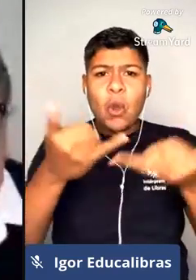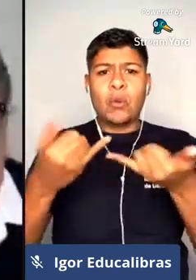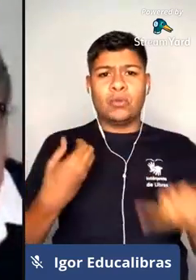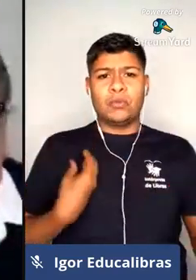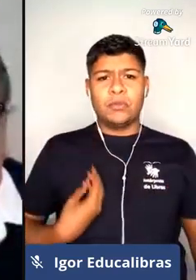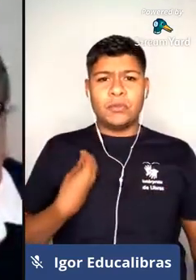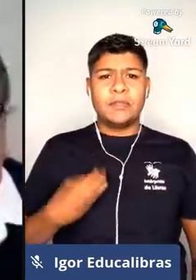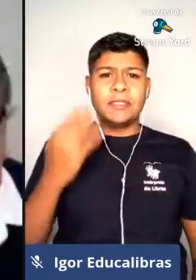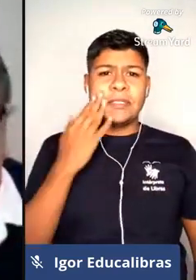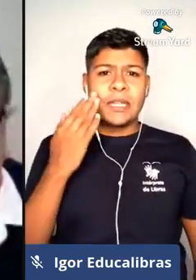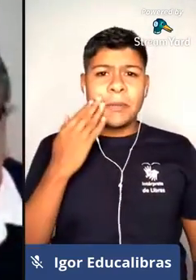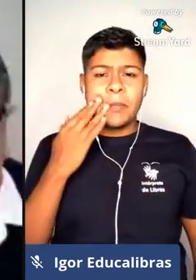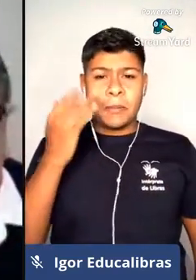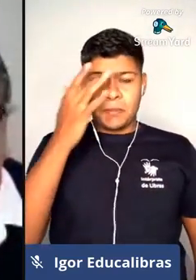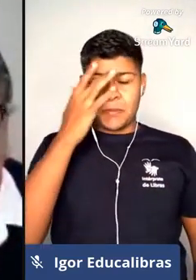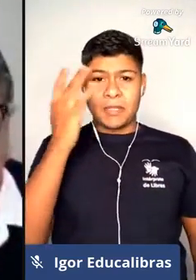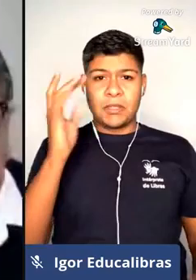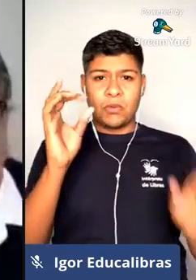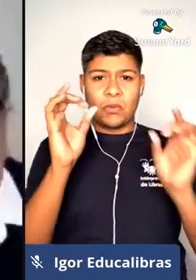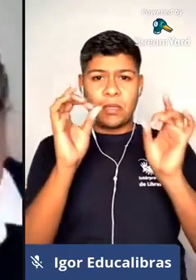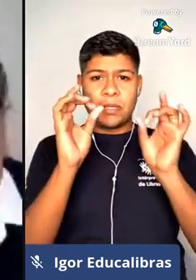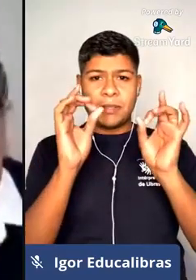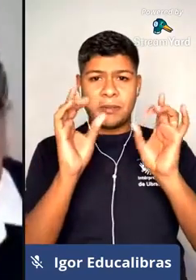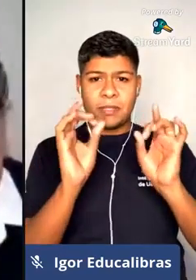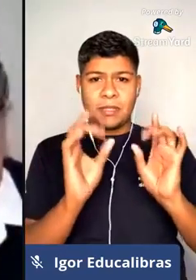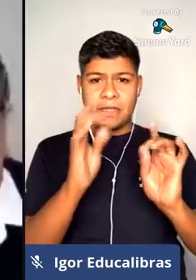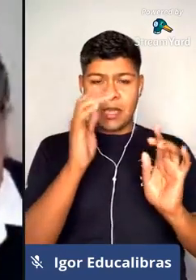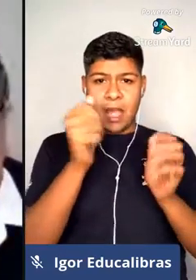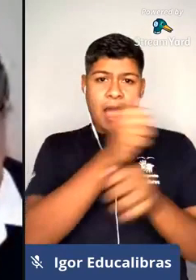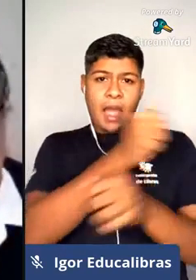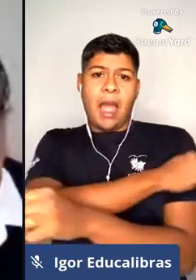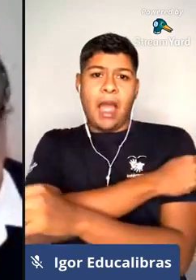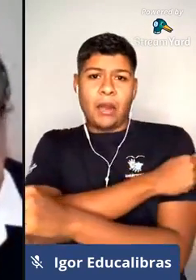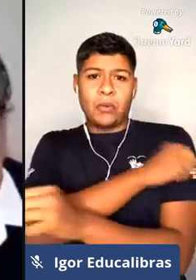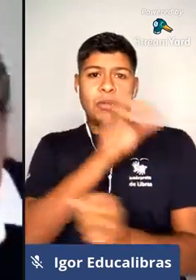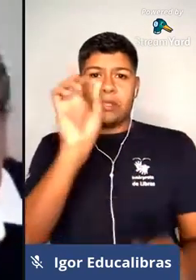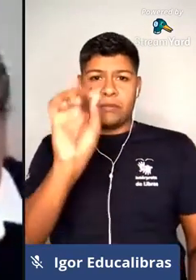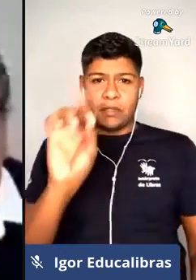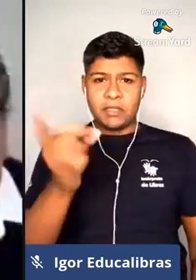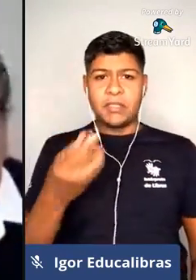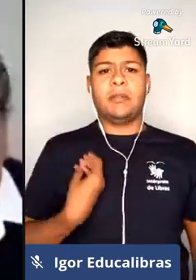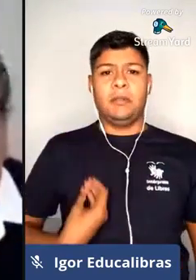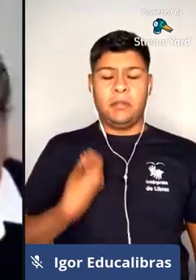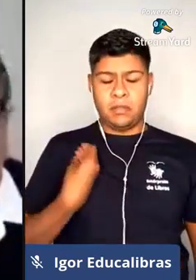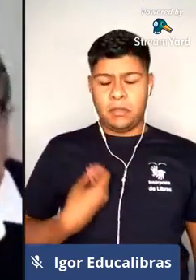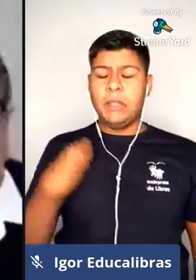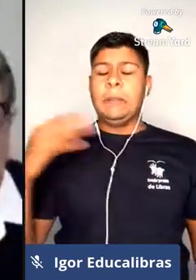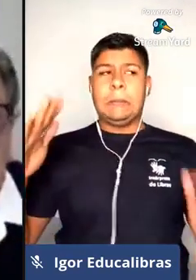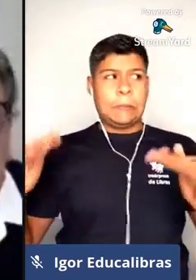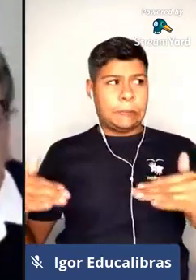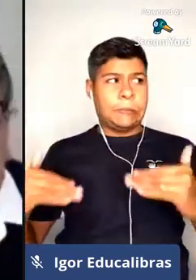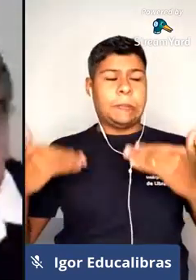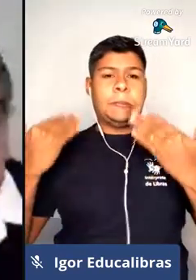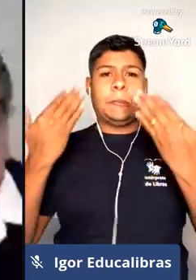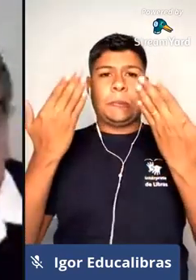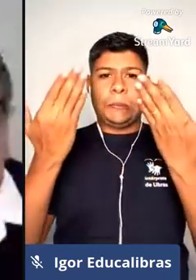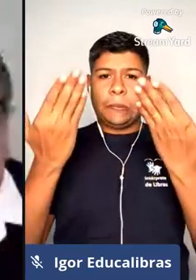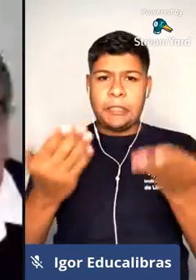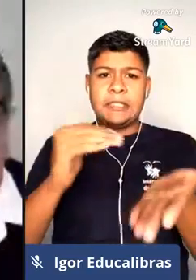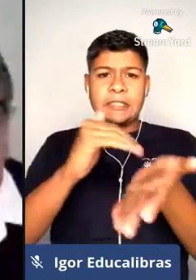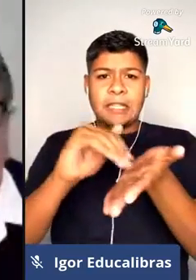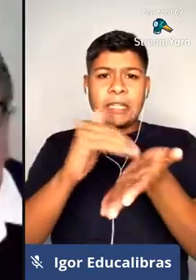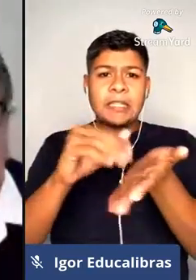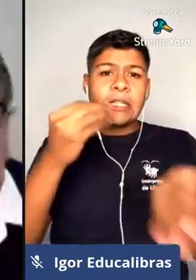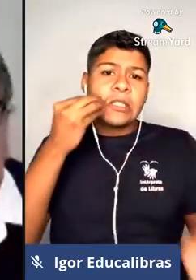de excepcionais, que hoje de alunos com deficiência, existe até hoje, e eu, na secretaria,